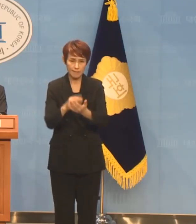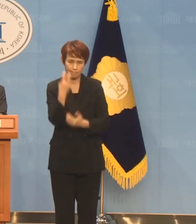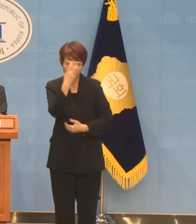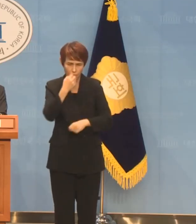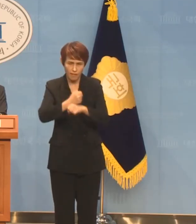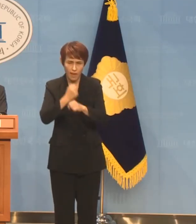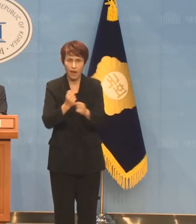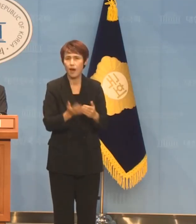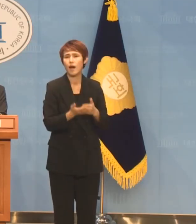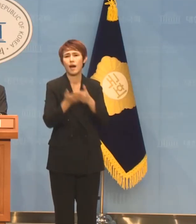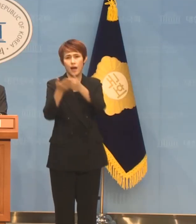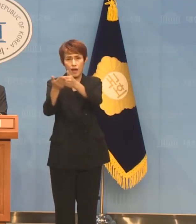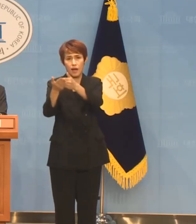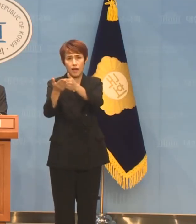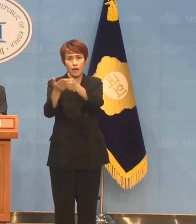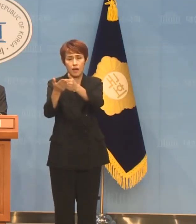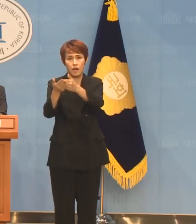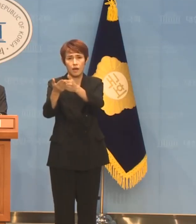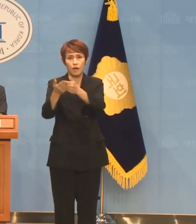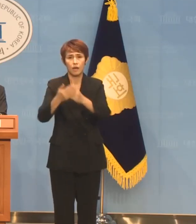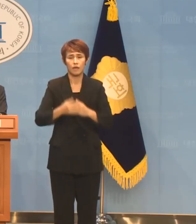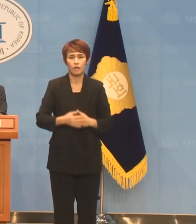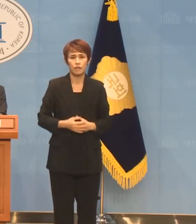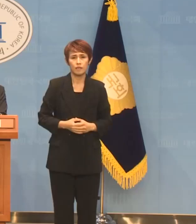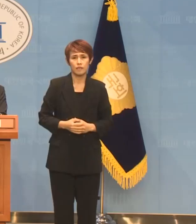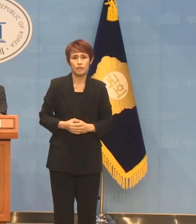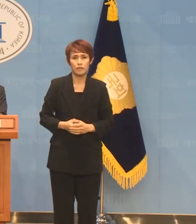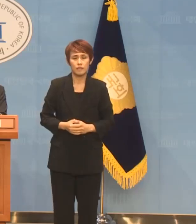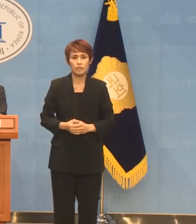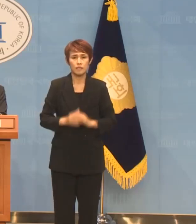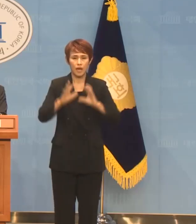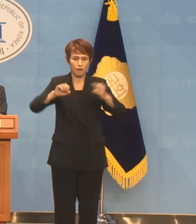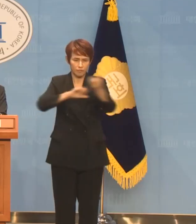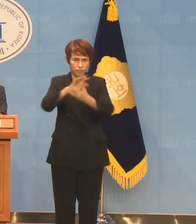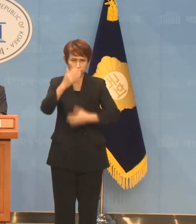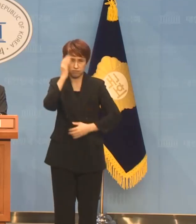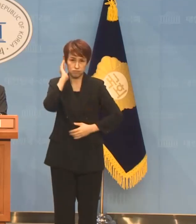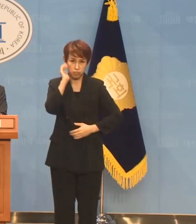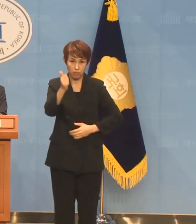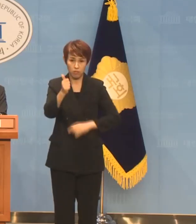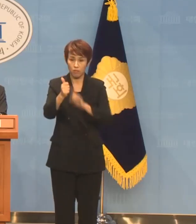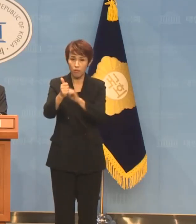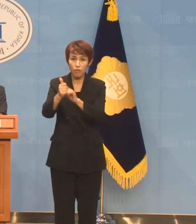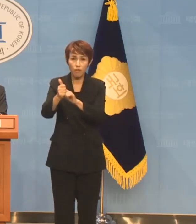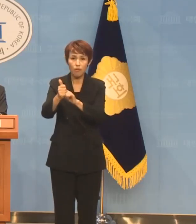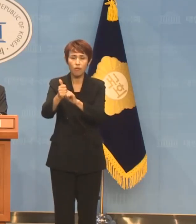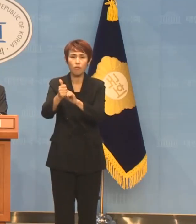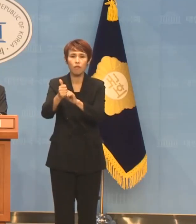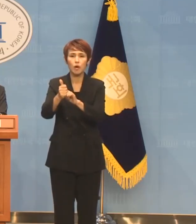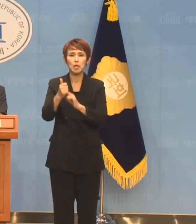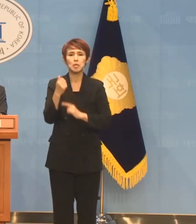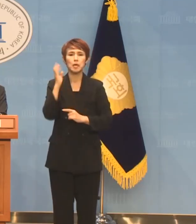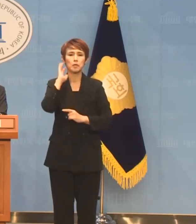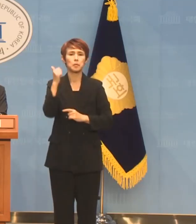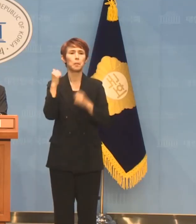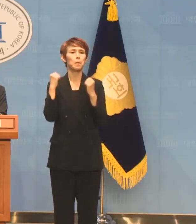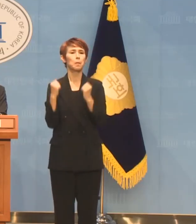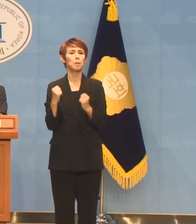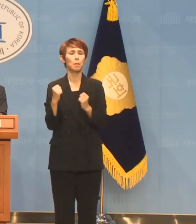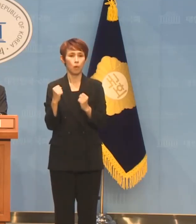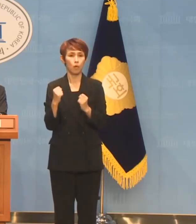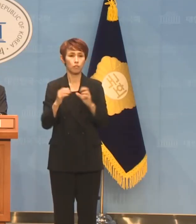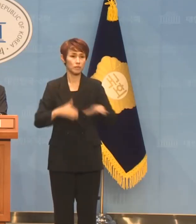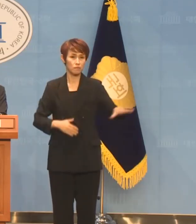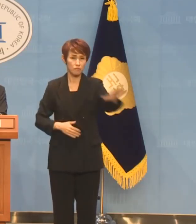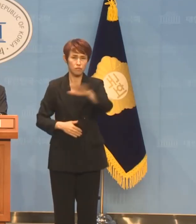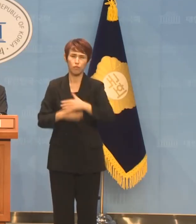확인하자고 강력하게 요구하고 있습니다. 내란 속에는 조사도 받지 않고 관저에 그대로 있는데 국민들이